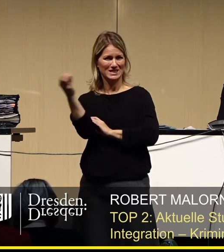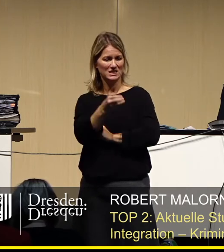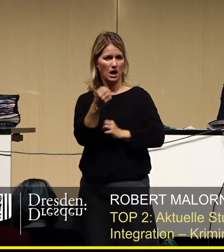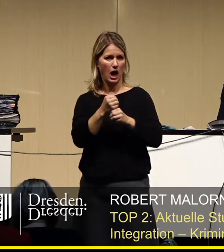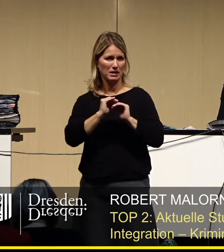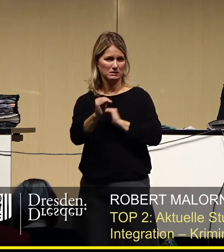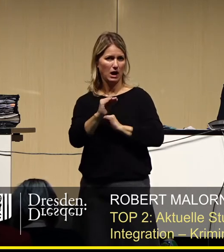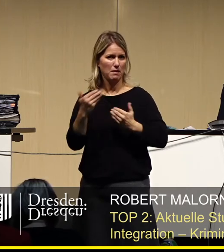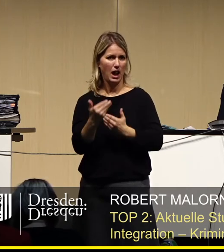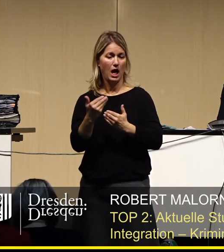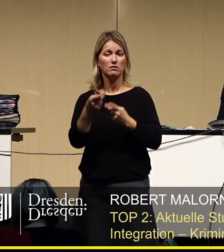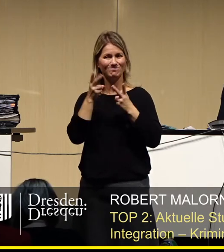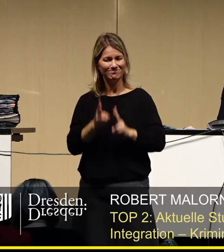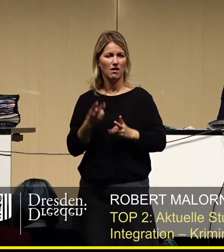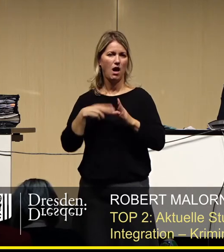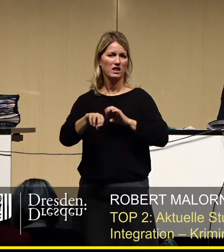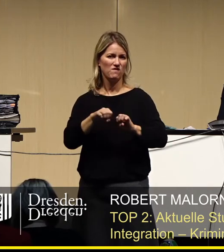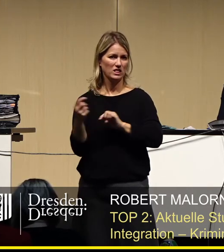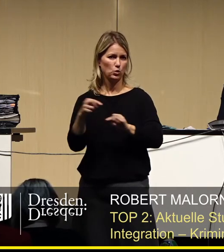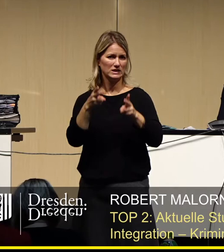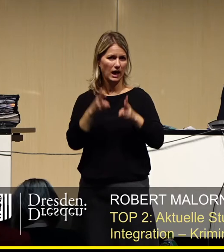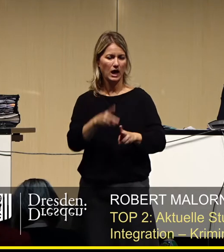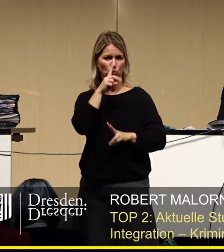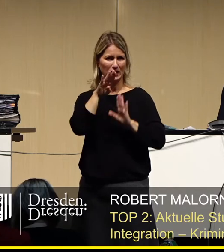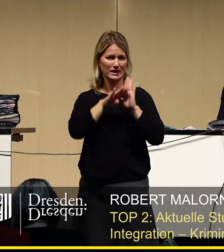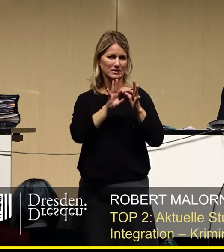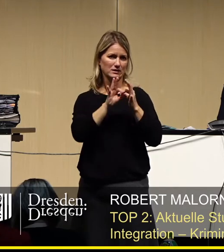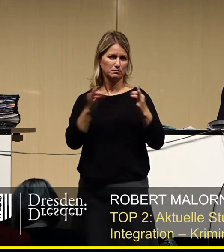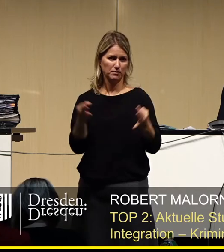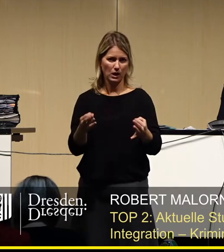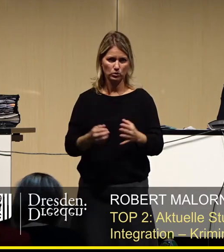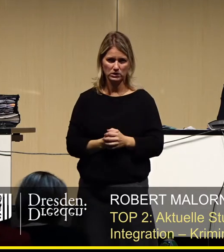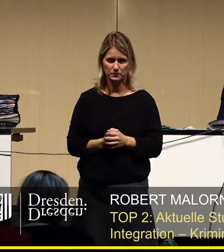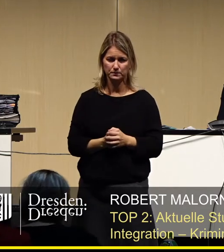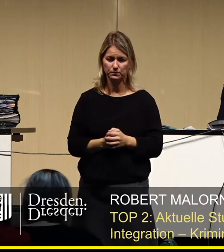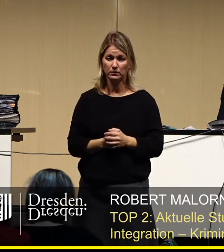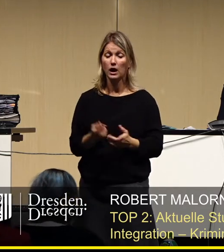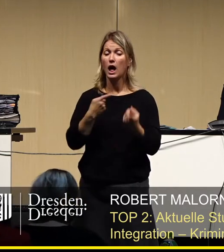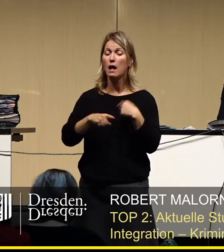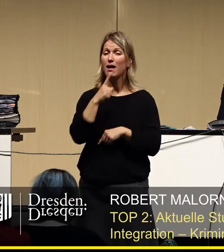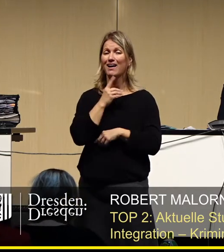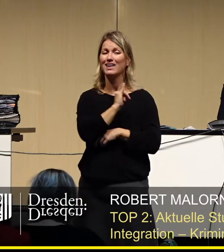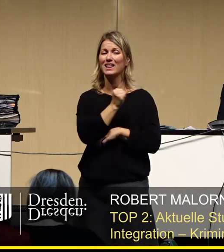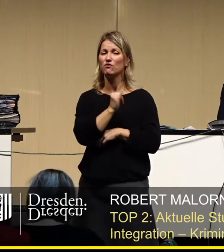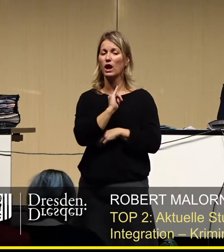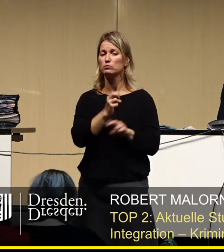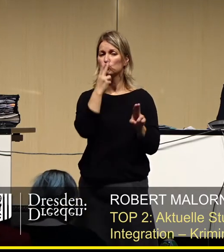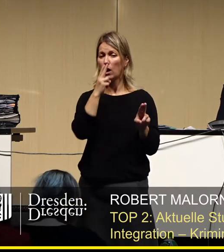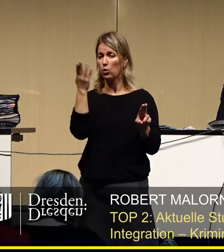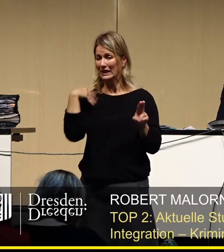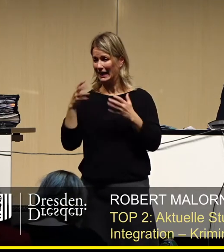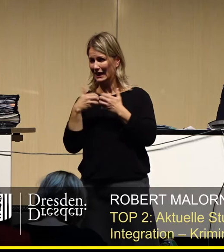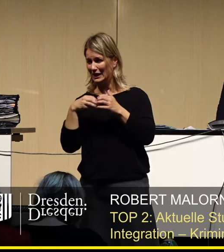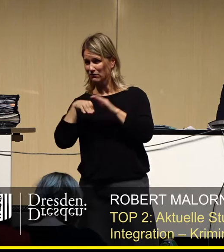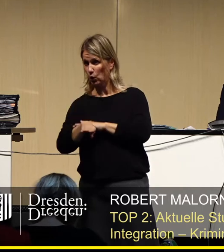Dafür braucht es ein geordnetes Einwanderungsrecht und ein Einwanderungsgesetz. Wir müssen aber auch individuell politisch verfolgten Kriegsflüchtigen, denen